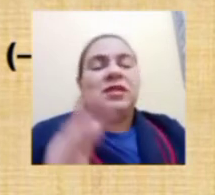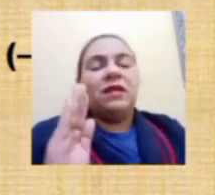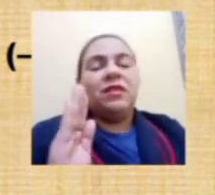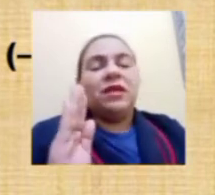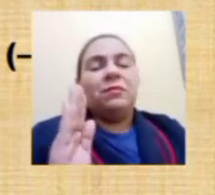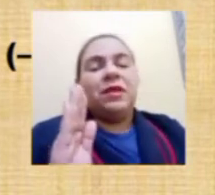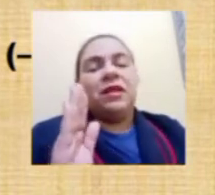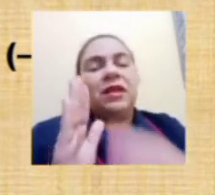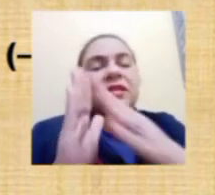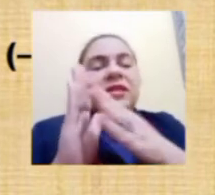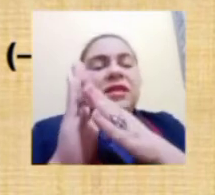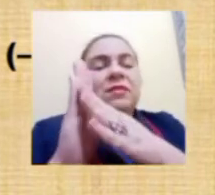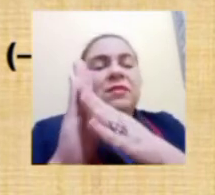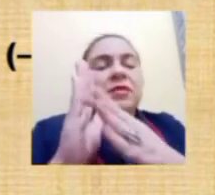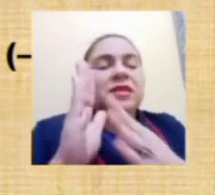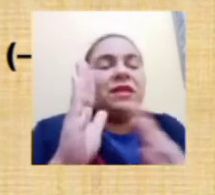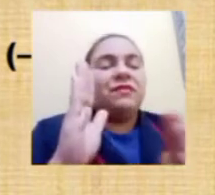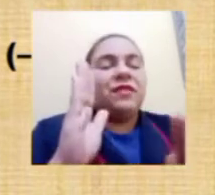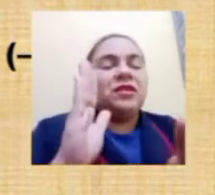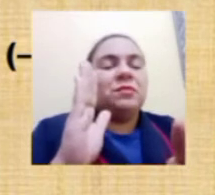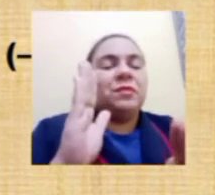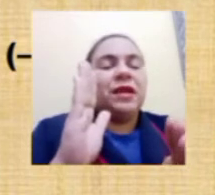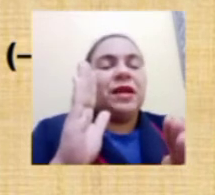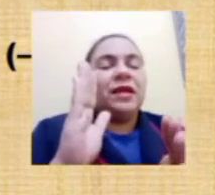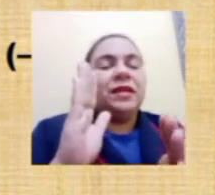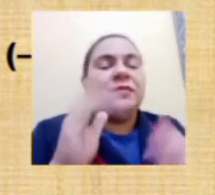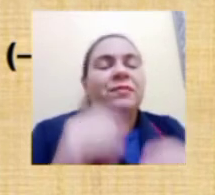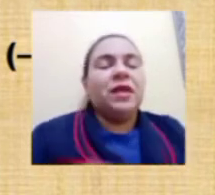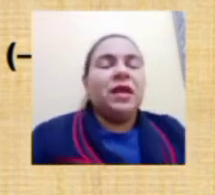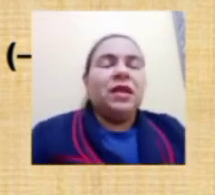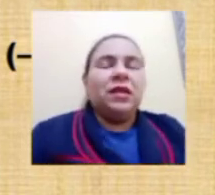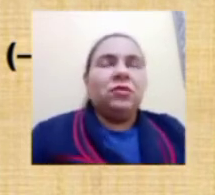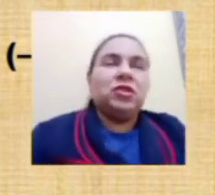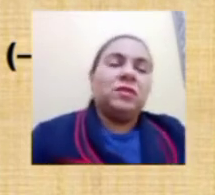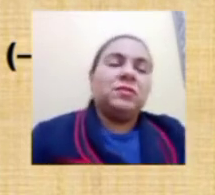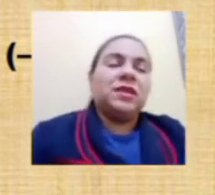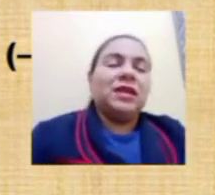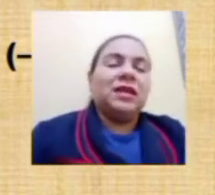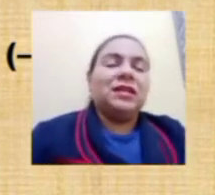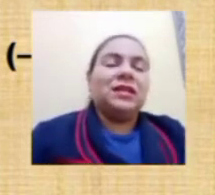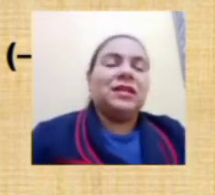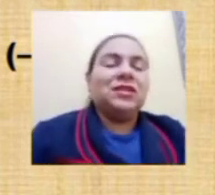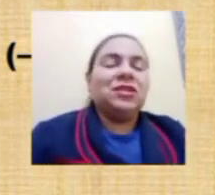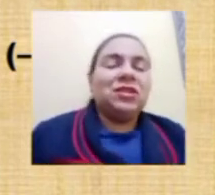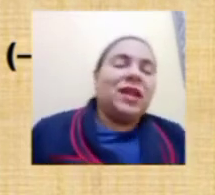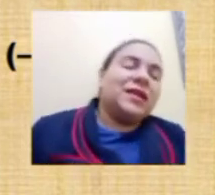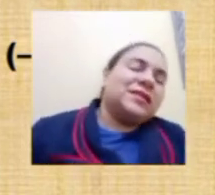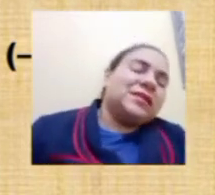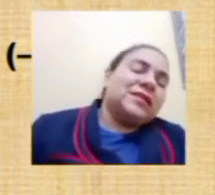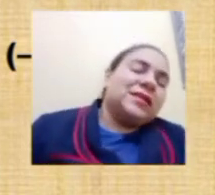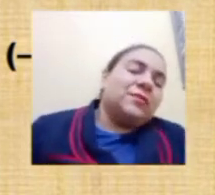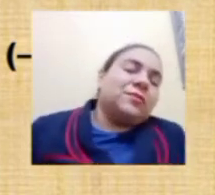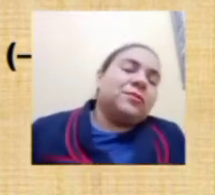imaginária e ela se olhando no espelho. Bem, então, por último,